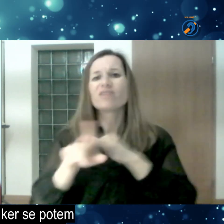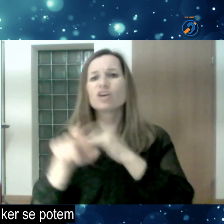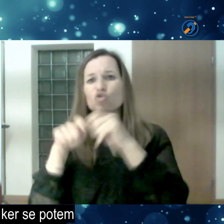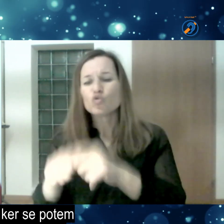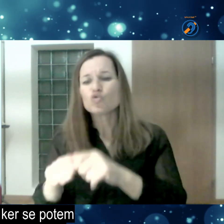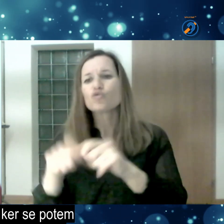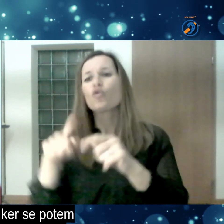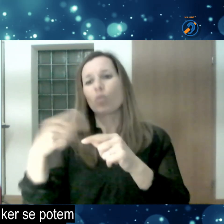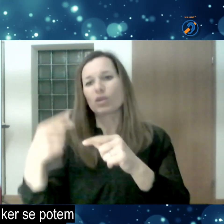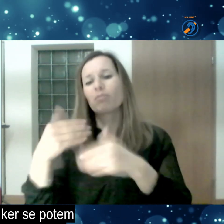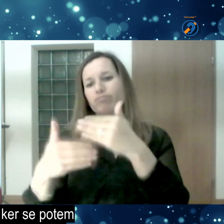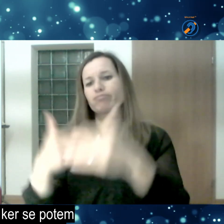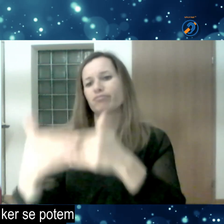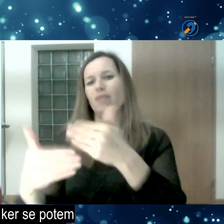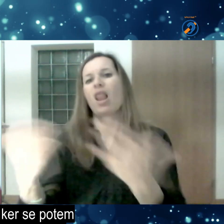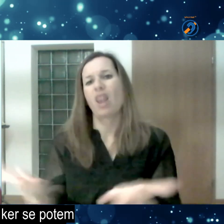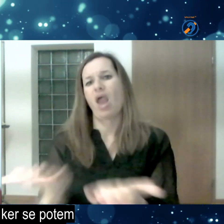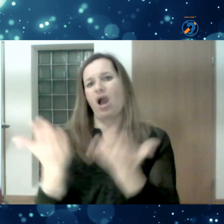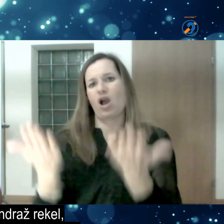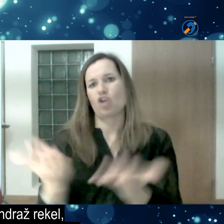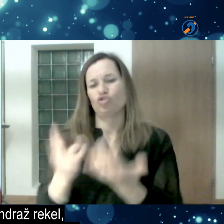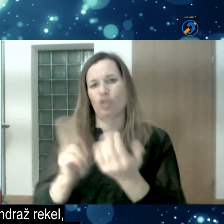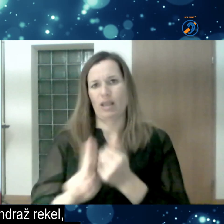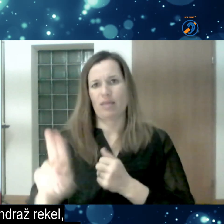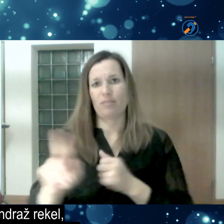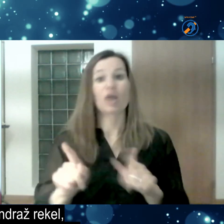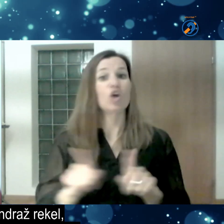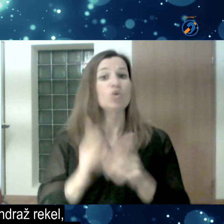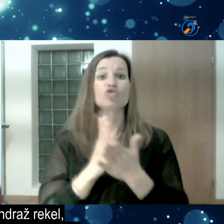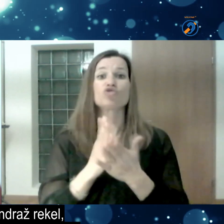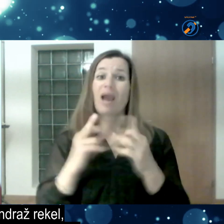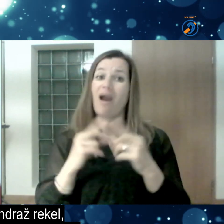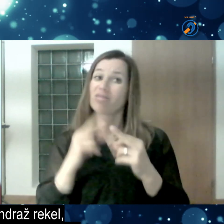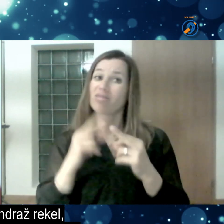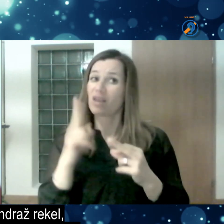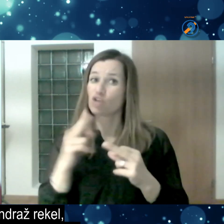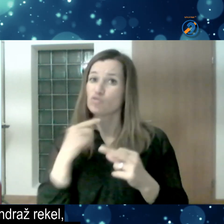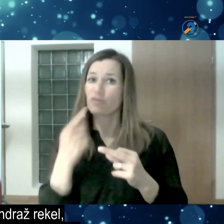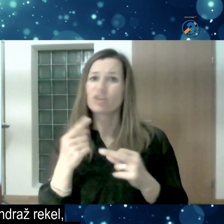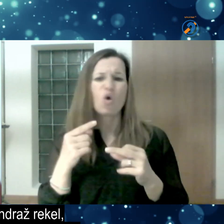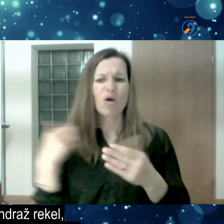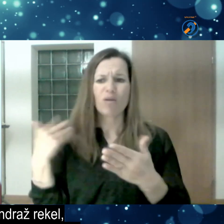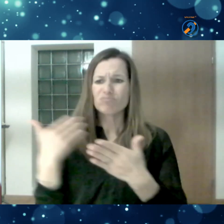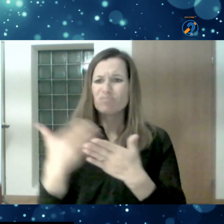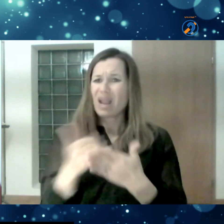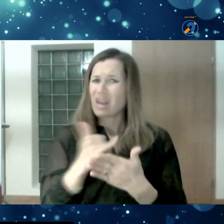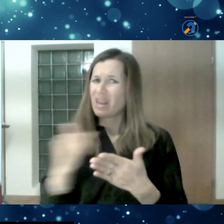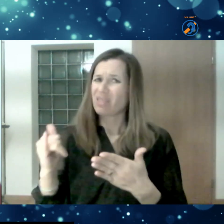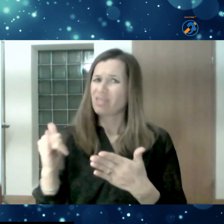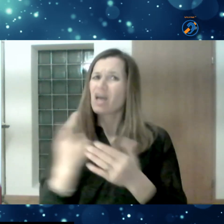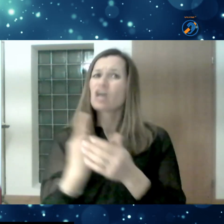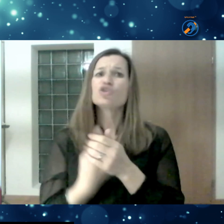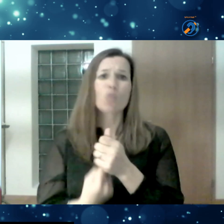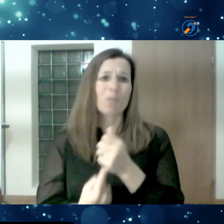lažje razvija in tako da, kot je že Andraž rekel, vsa ta leta so v bistvu izgubljena leta